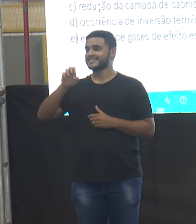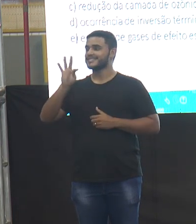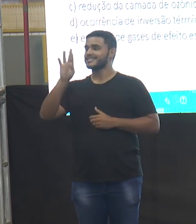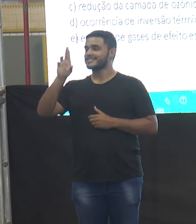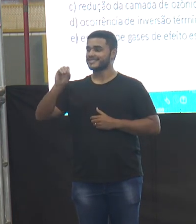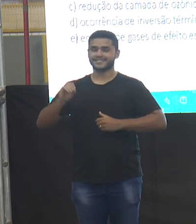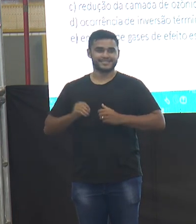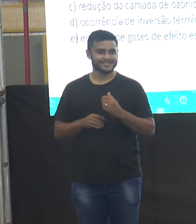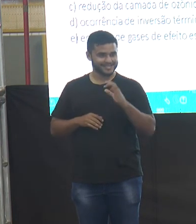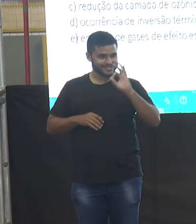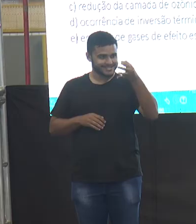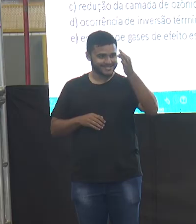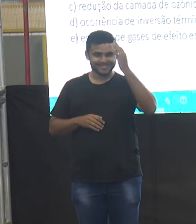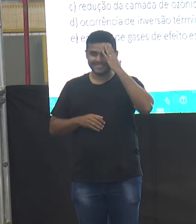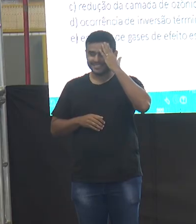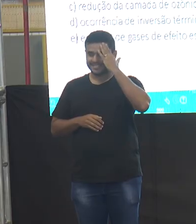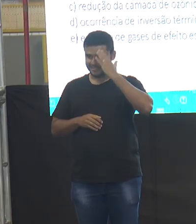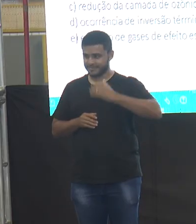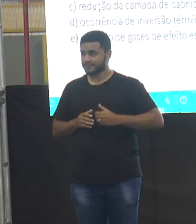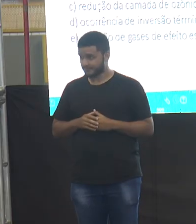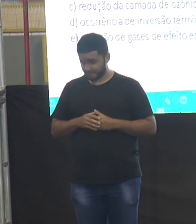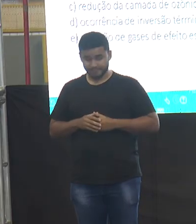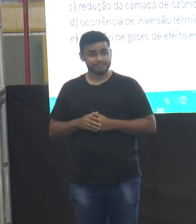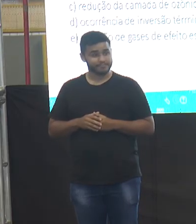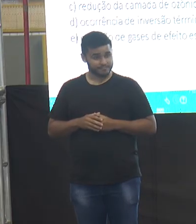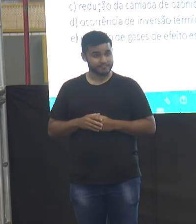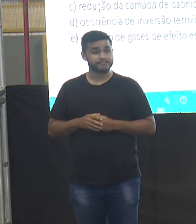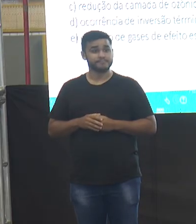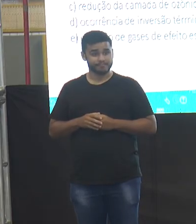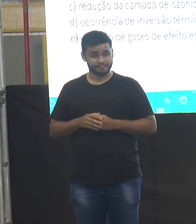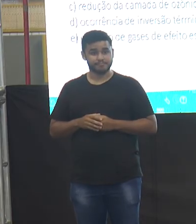Boa, eu pensei que ia errar. Boa, boa, galera.